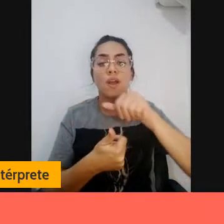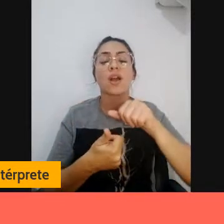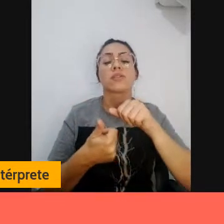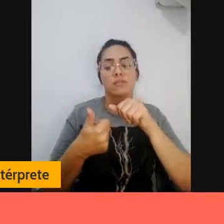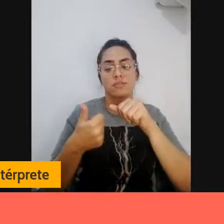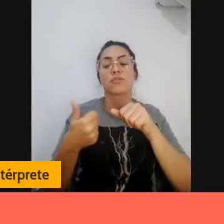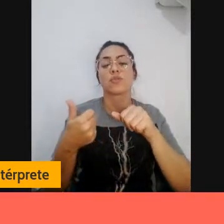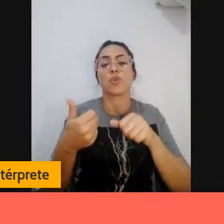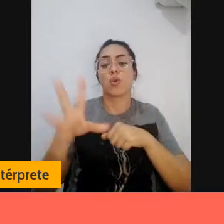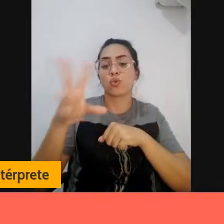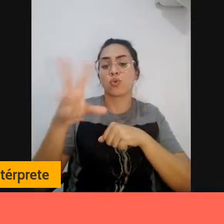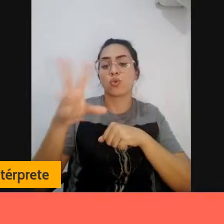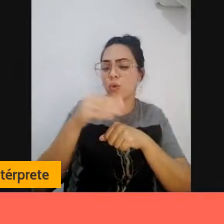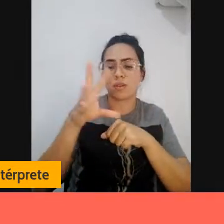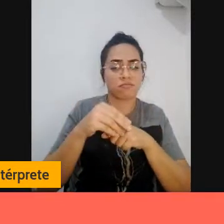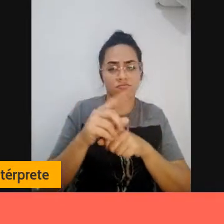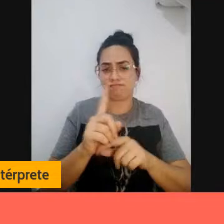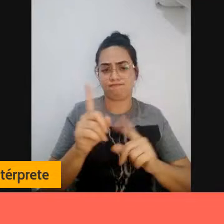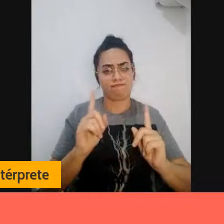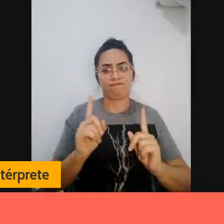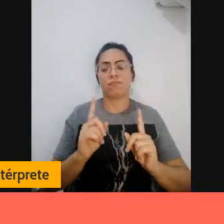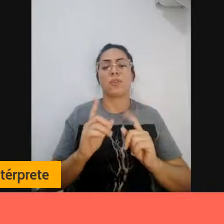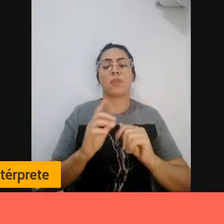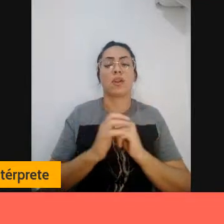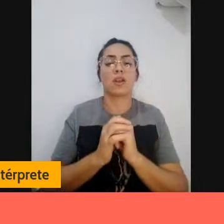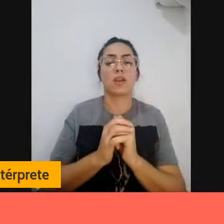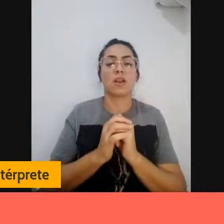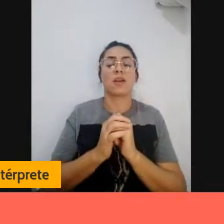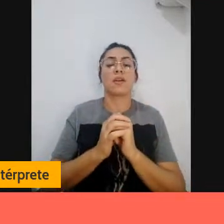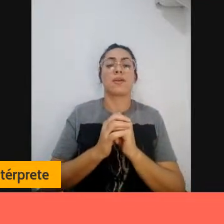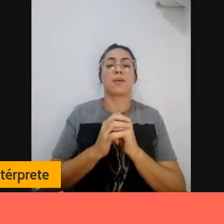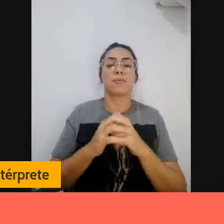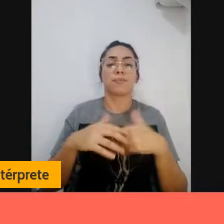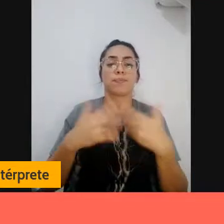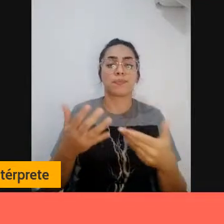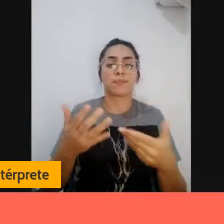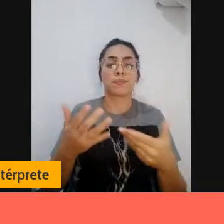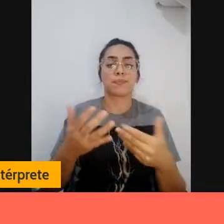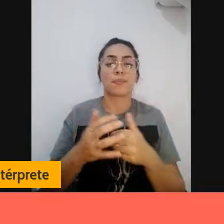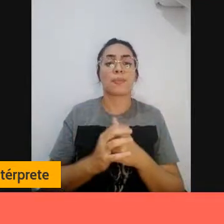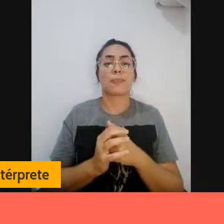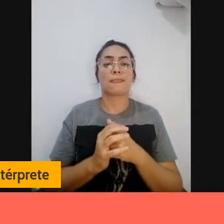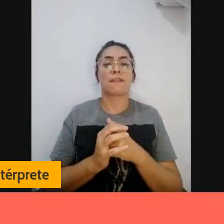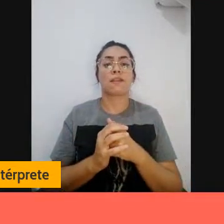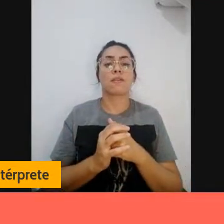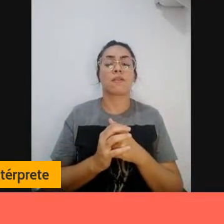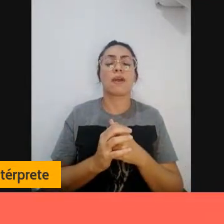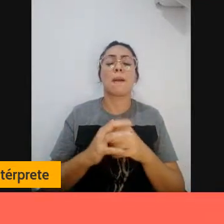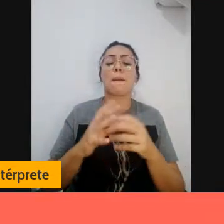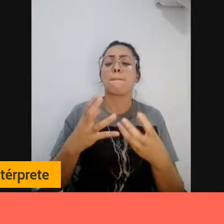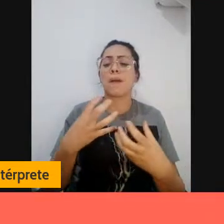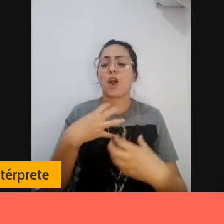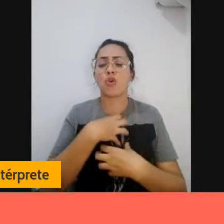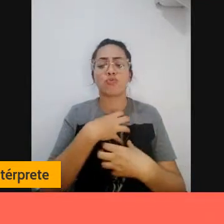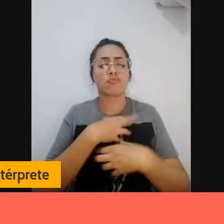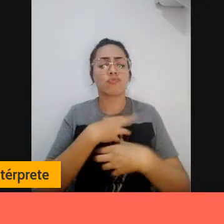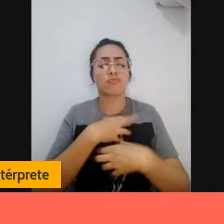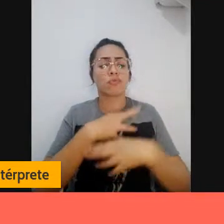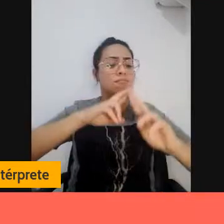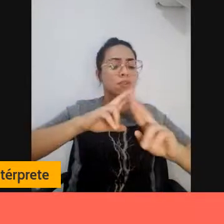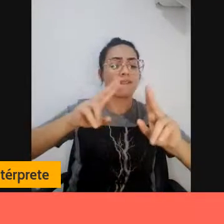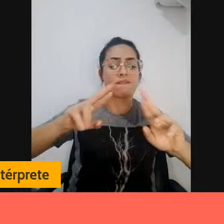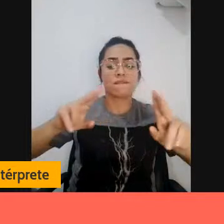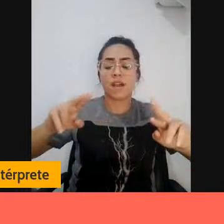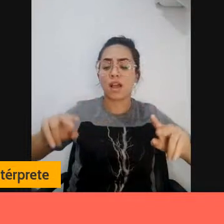universalidade do conhecimento. Existe um universo, mas formas diferentes de